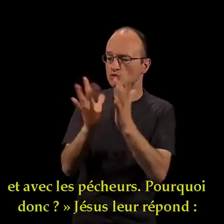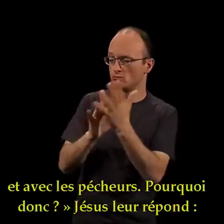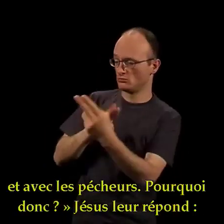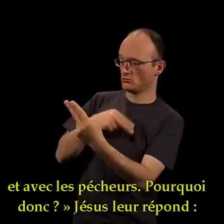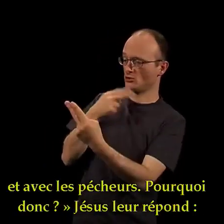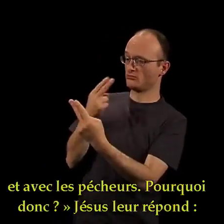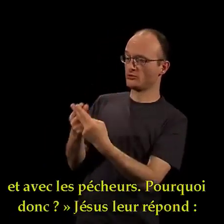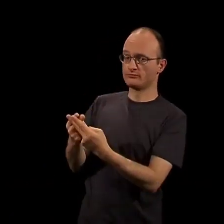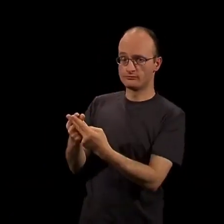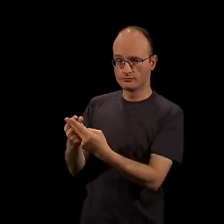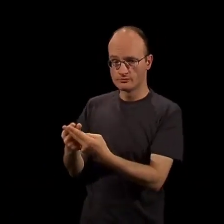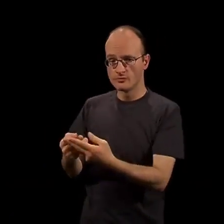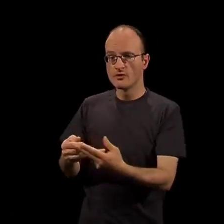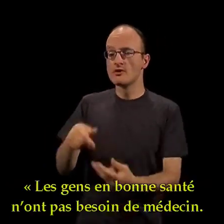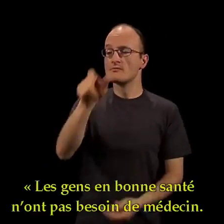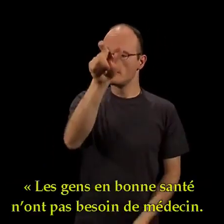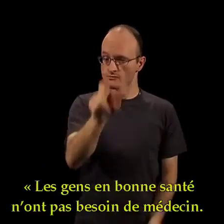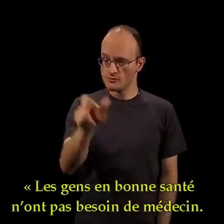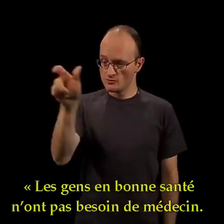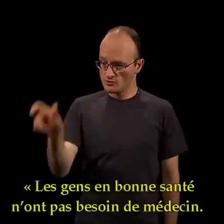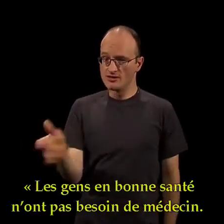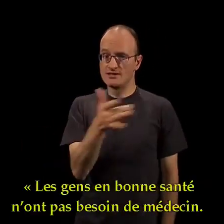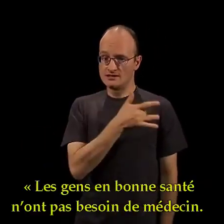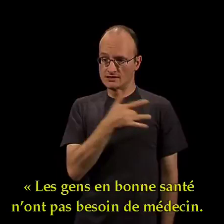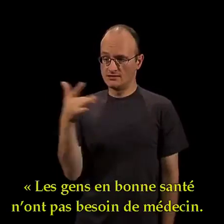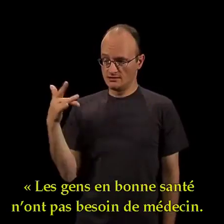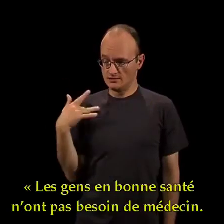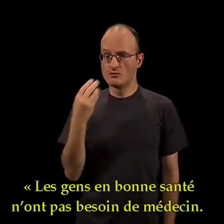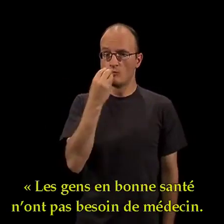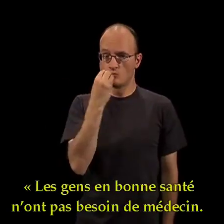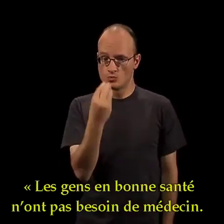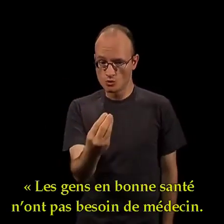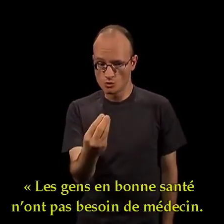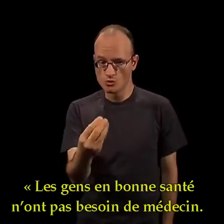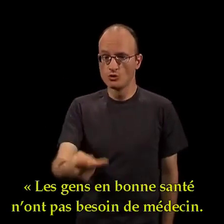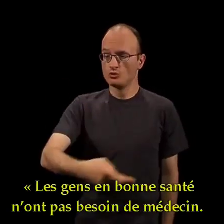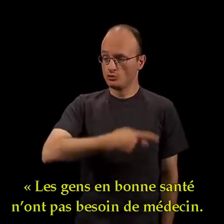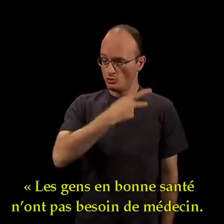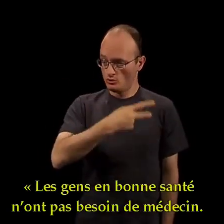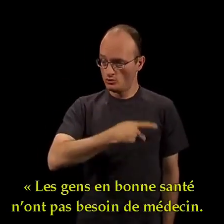Jésus leur répond, les gens en bonne santé n'ont pas besoin de médecins.